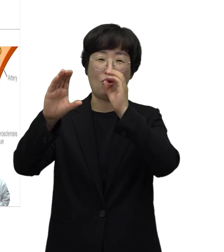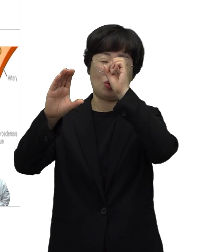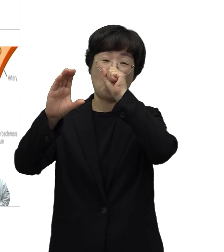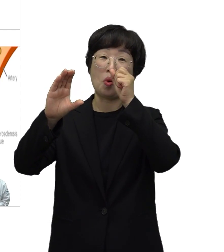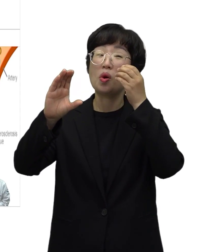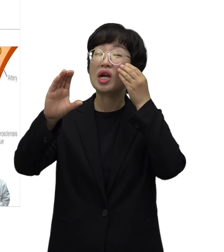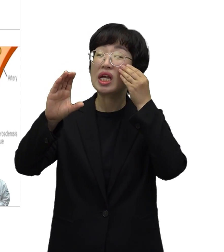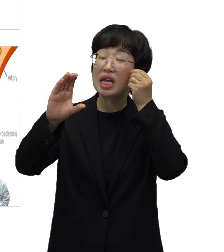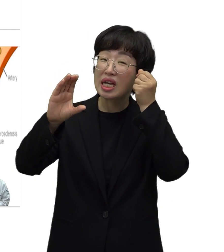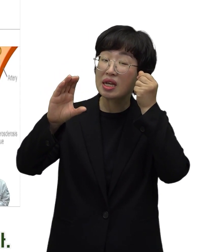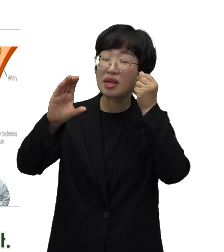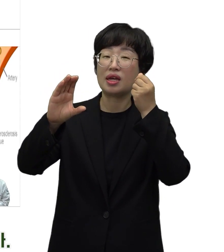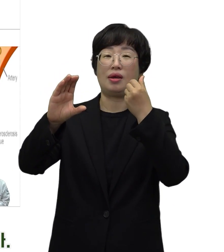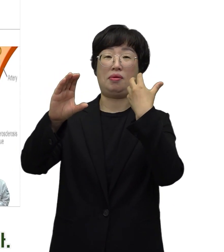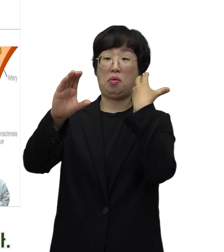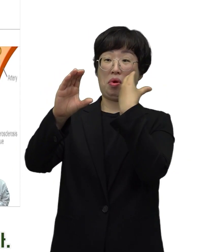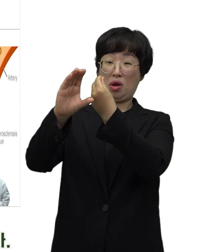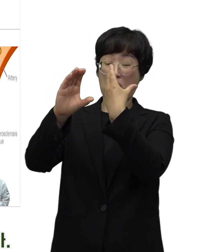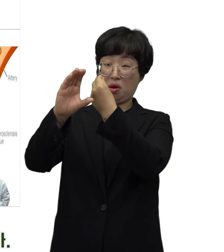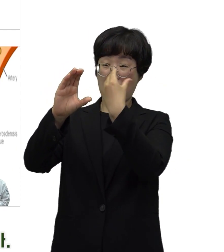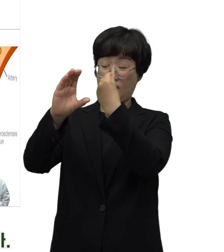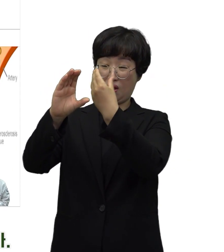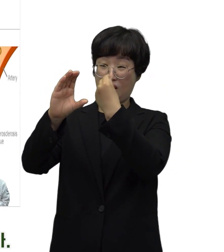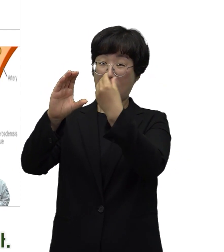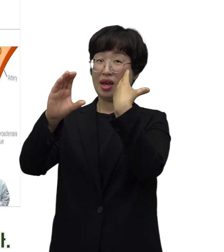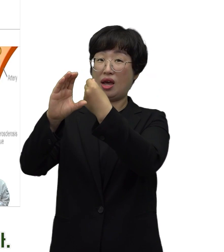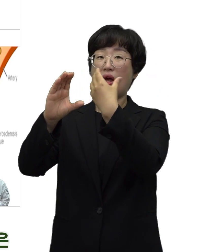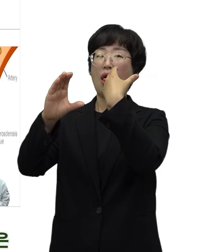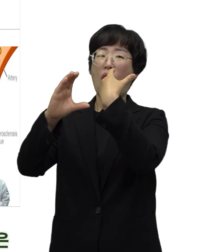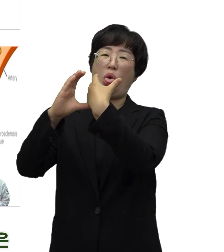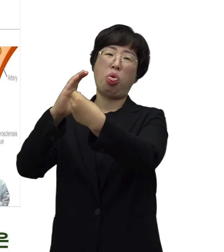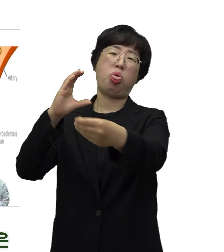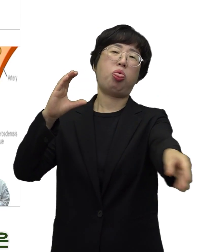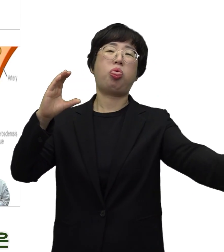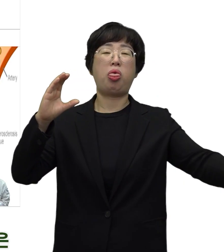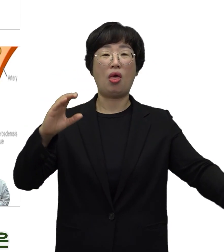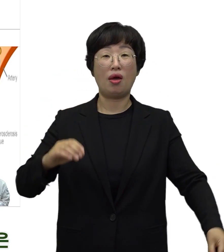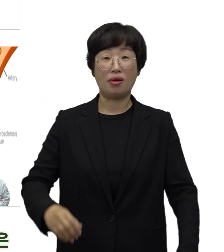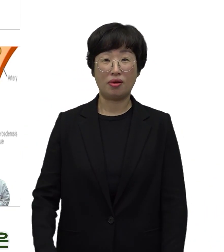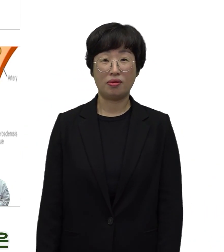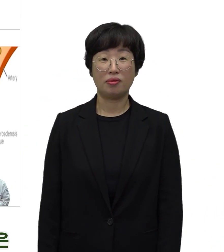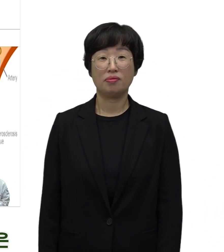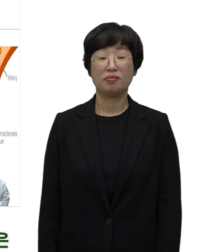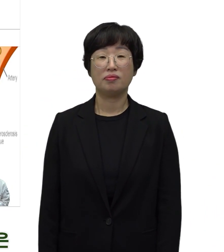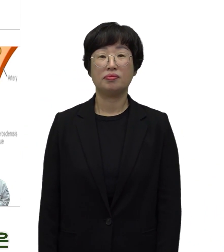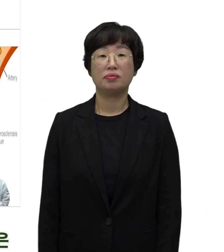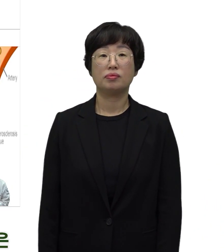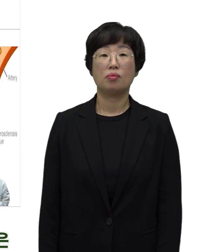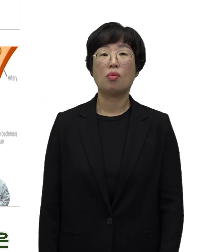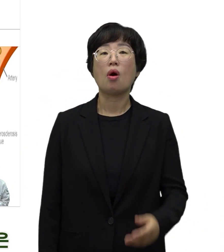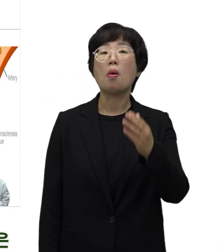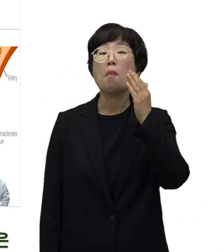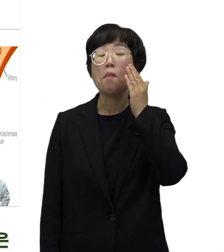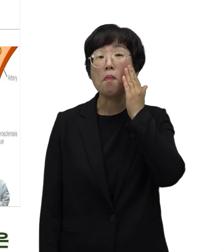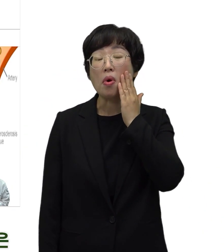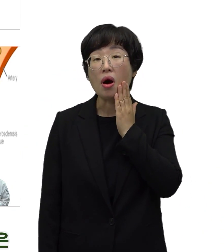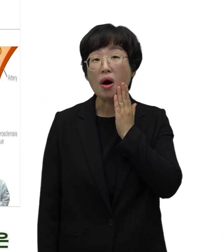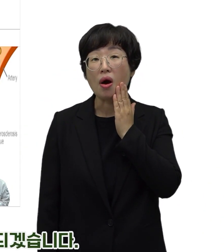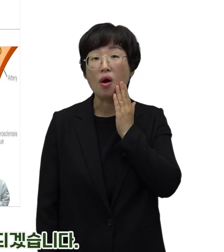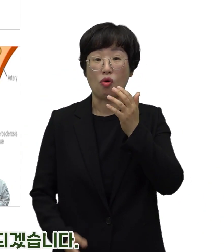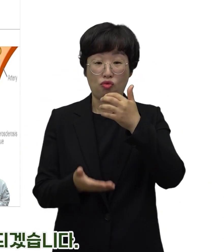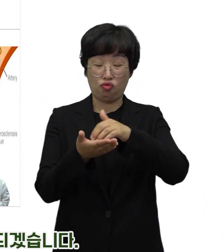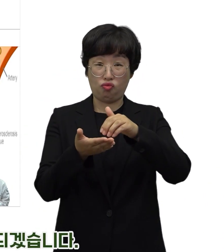배설하는 좋은 콜레스테롤로 불리고 있습니다. 그래서 HDL 고밀도